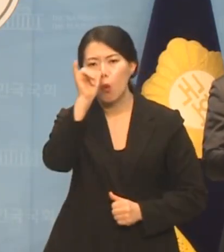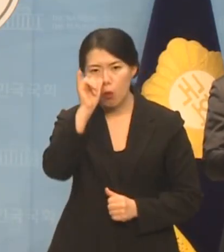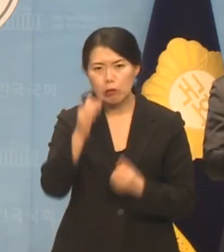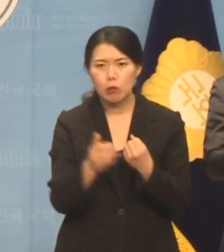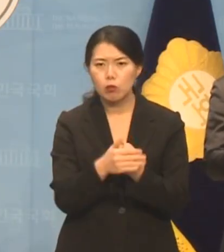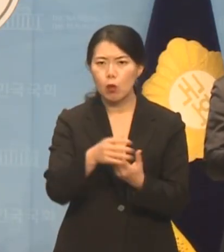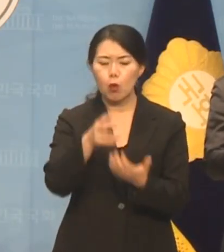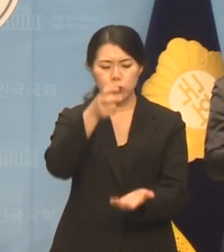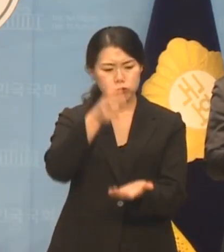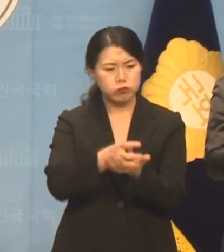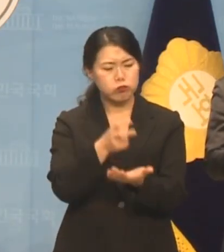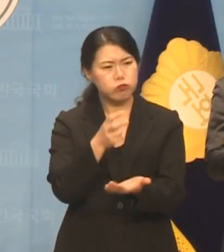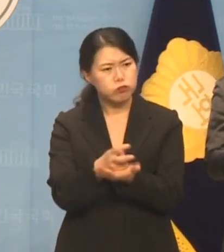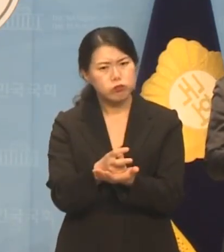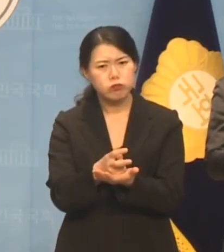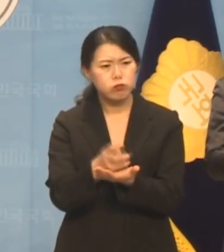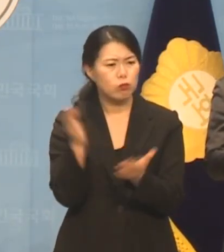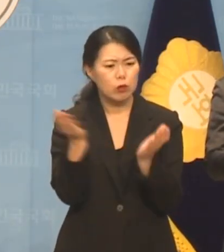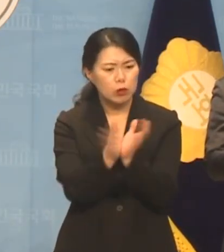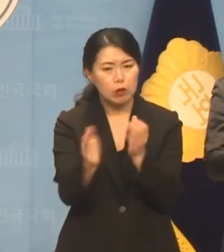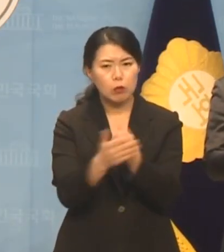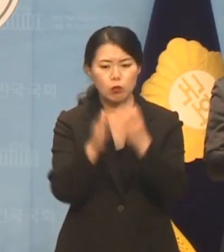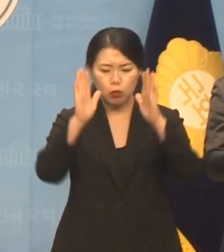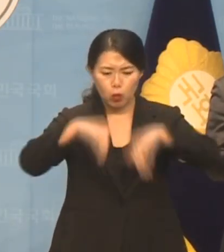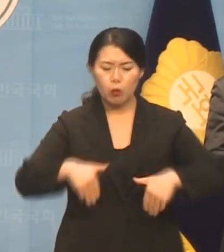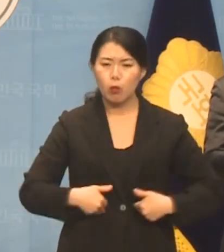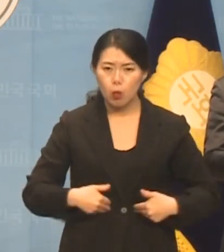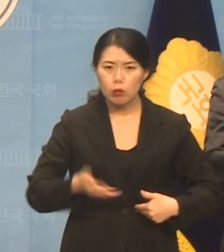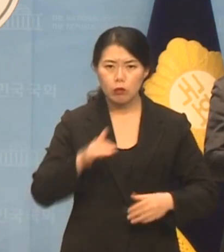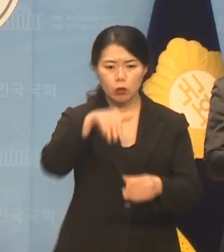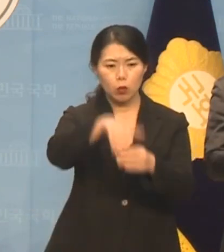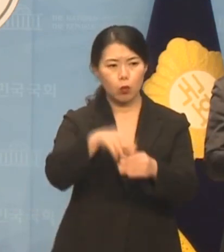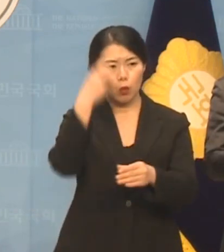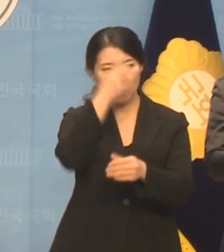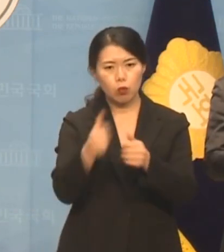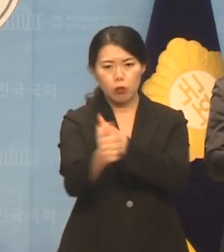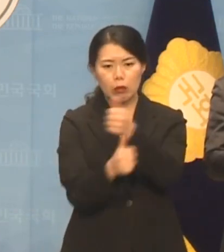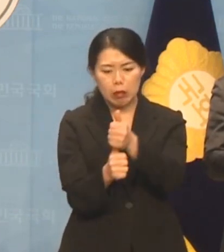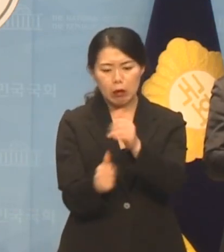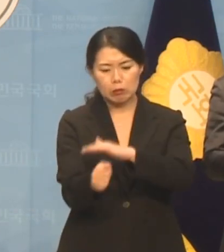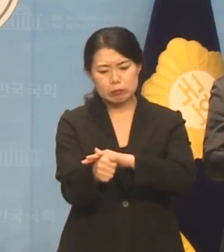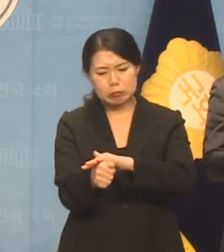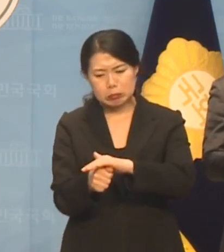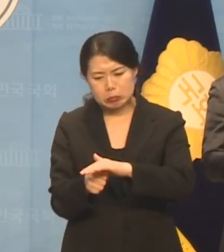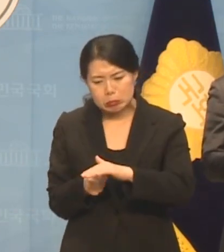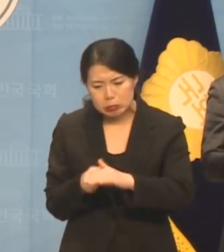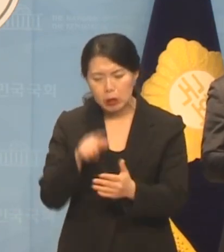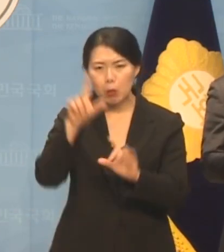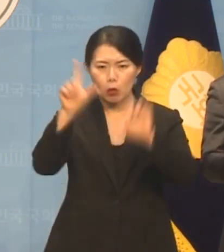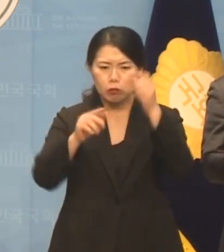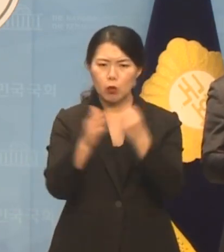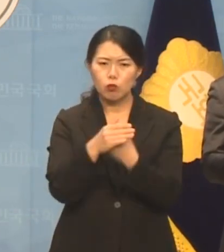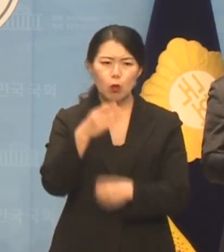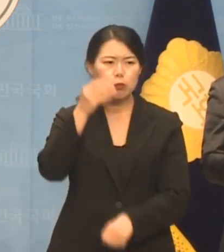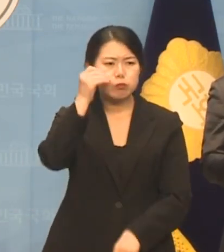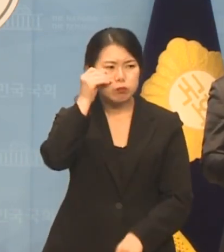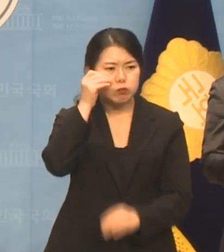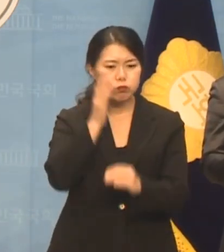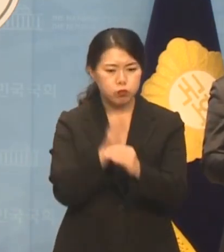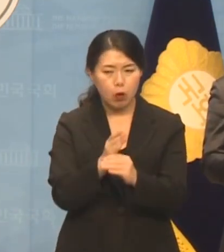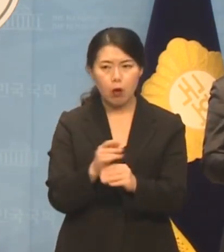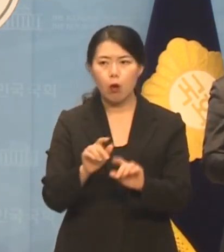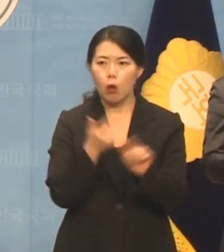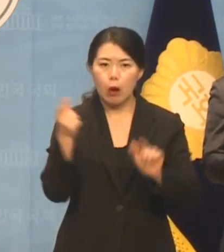명백하게 부합해 철거해야 하는 현수막에도 불구하고 선관위의 소극적인 대응으로 방치되고 있습니다. 각종